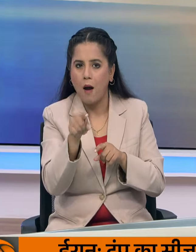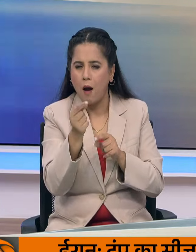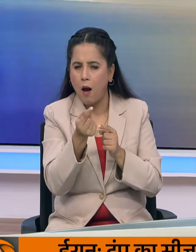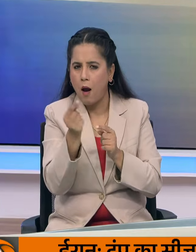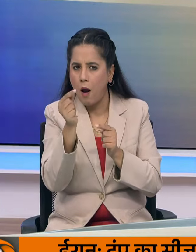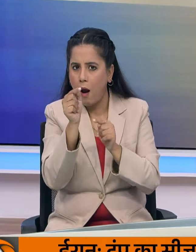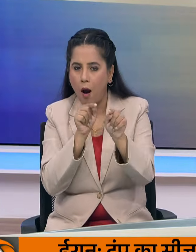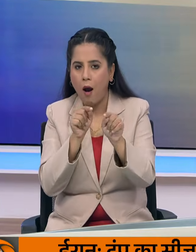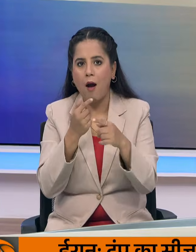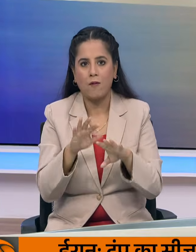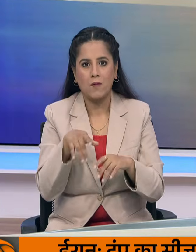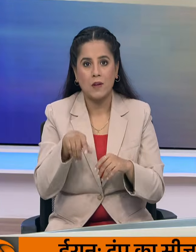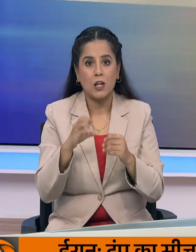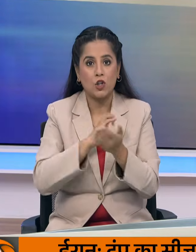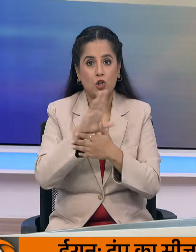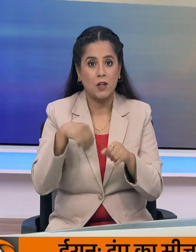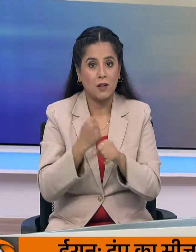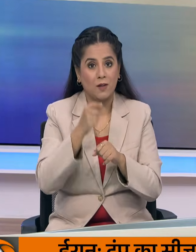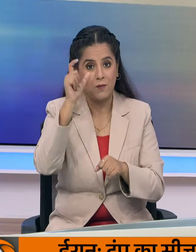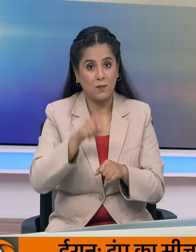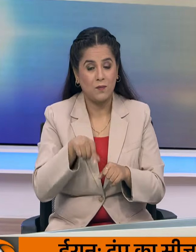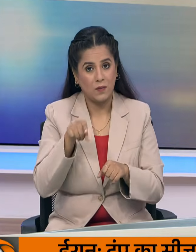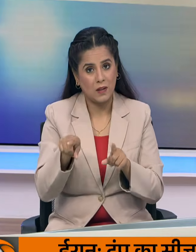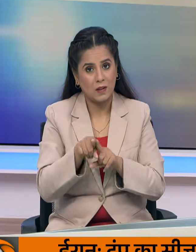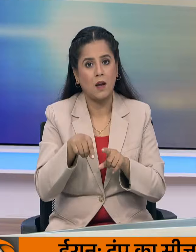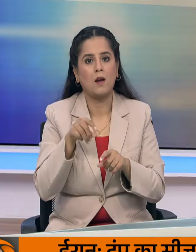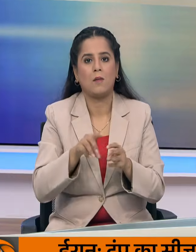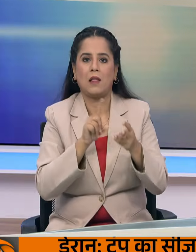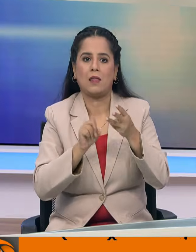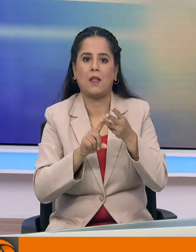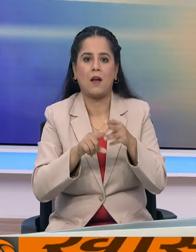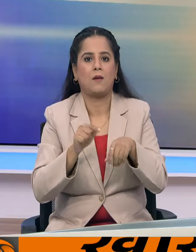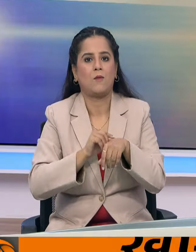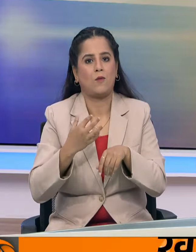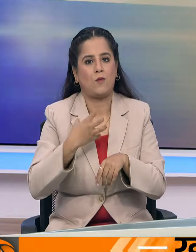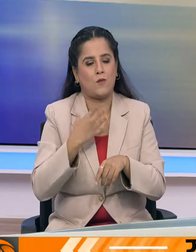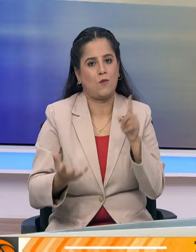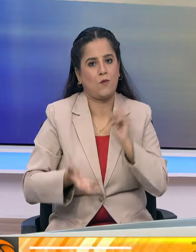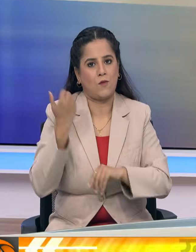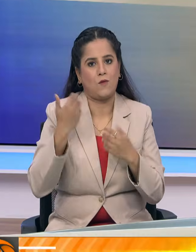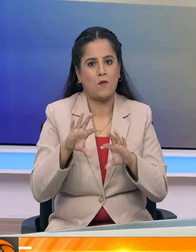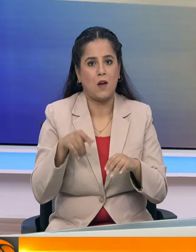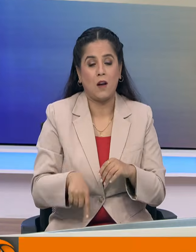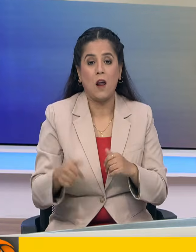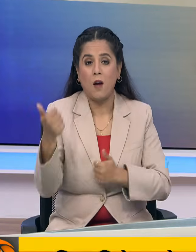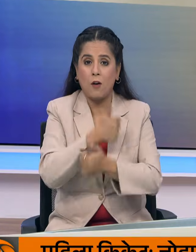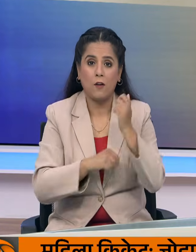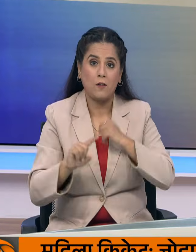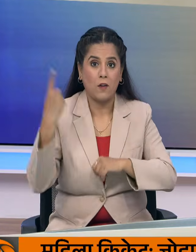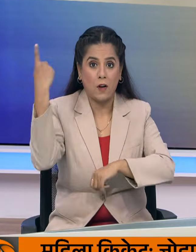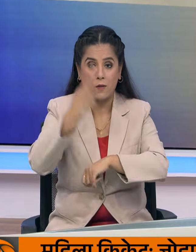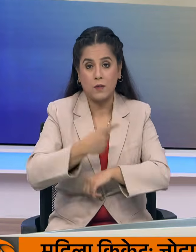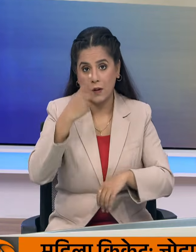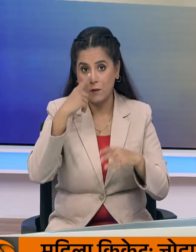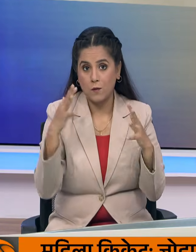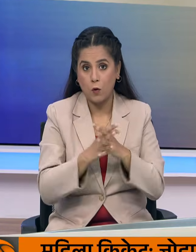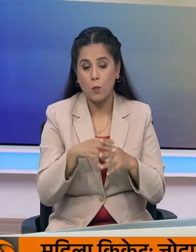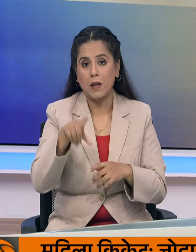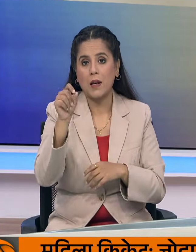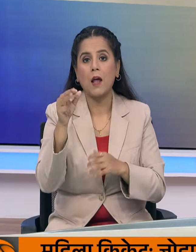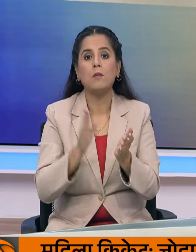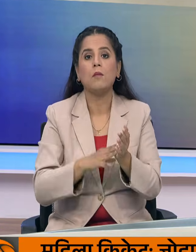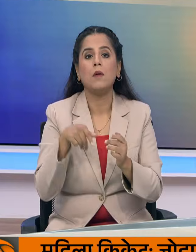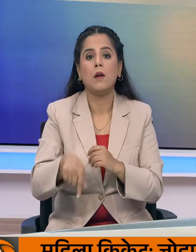पीछे छोड़ा। चिराग शर्मा ने इस स्पर्धा में कांस्य पदक अपने नाम किया। प्रतियोगिता के पहले दिन महिला 10